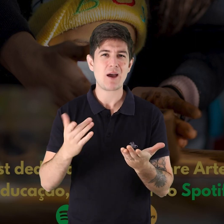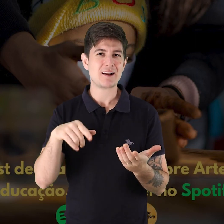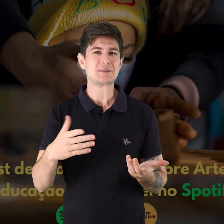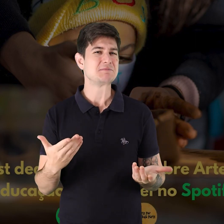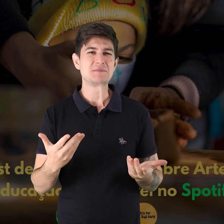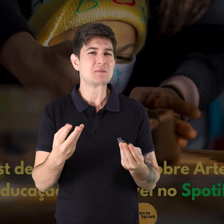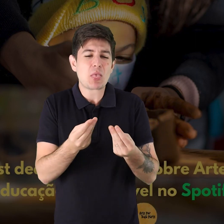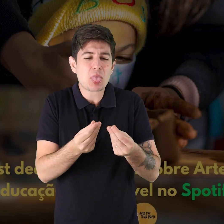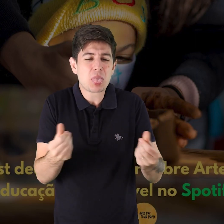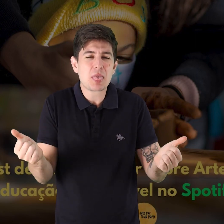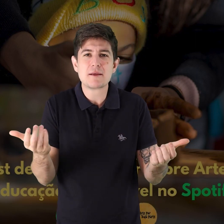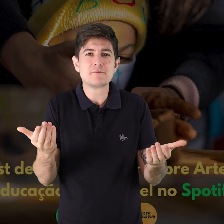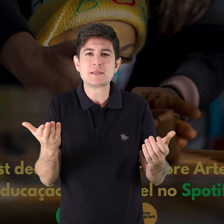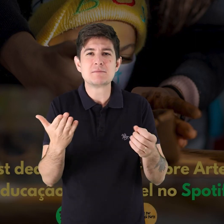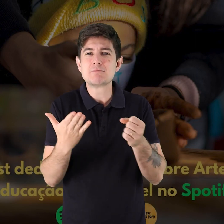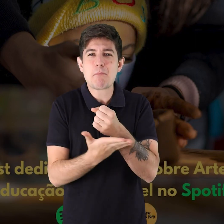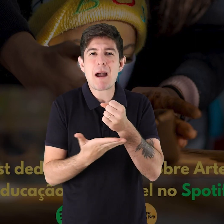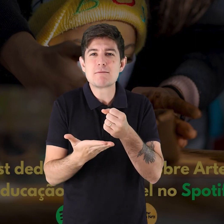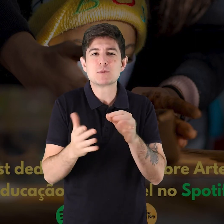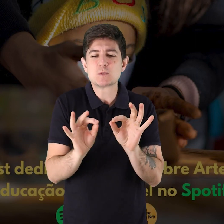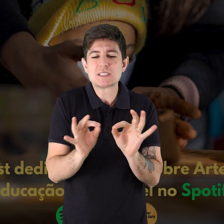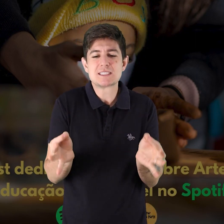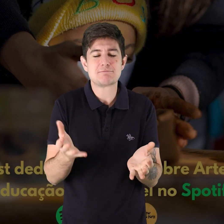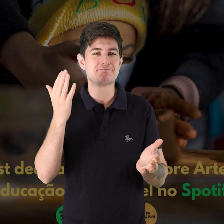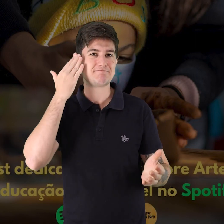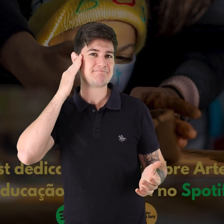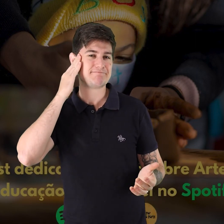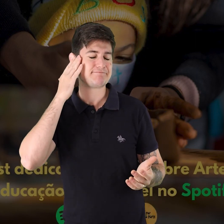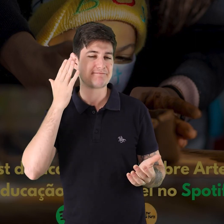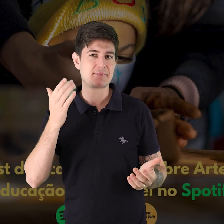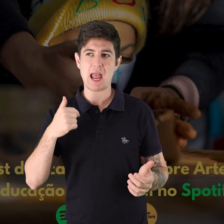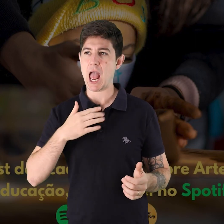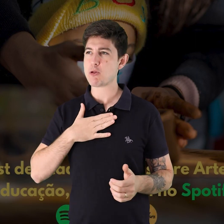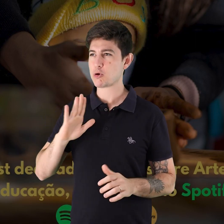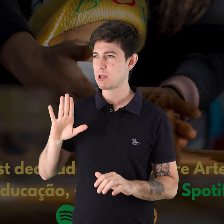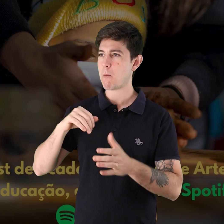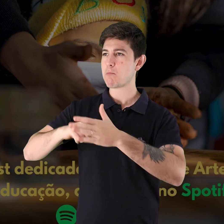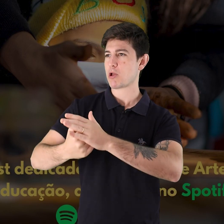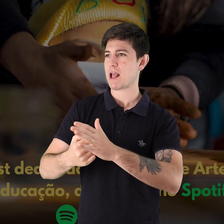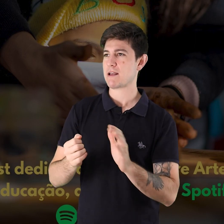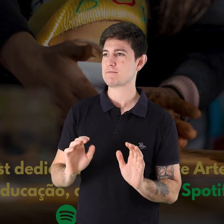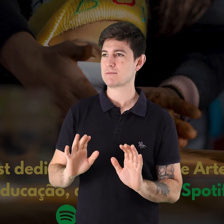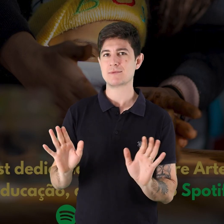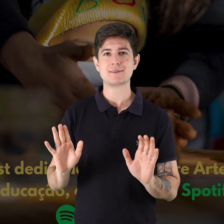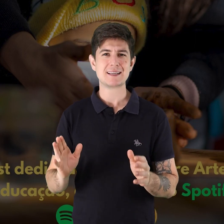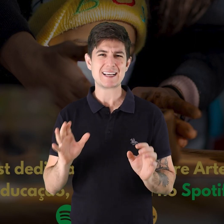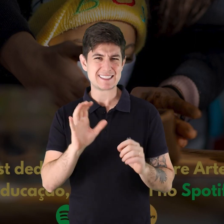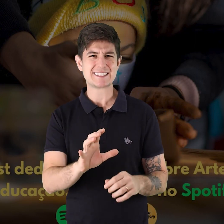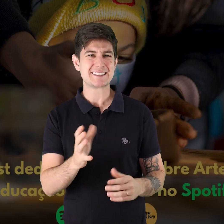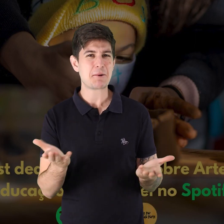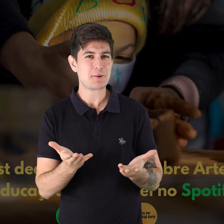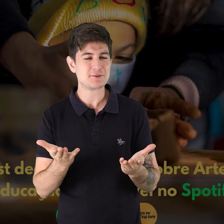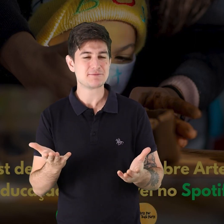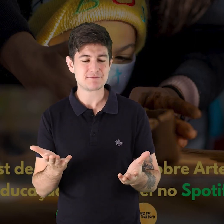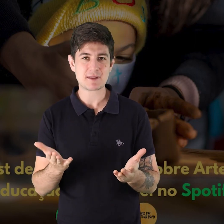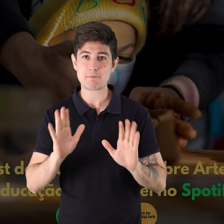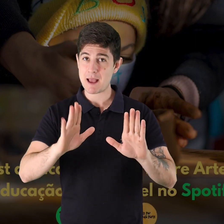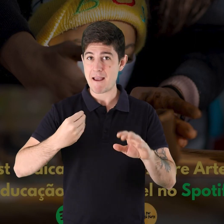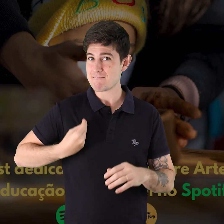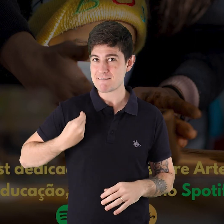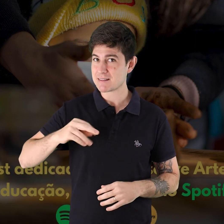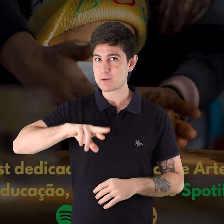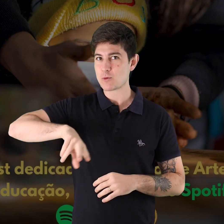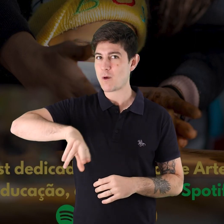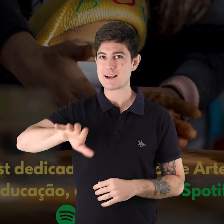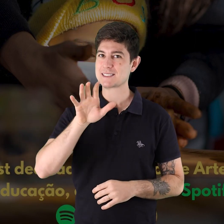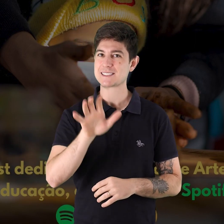uma fase de geração. A rede social facilita muito isso, né? Bloqueia, não né? Não gostou, passa. Não quer, bloqueia. Assim é fácil, né? É mais